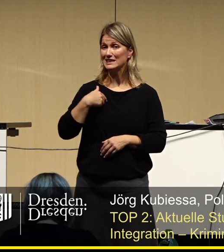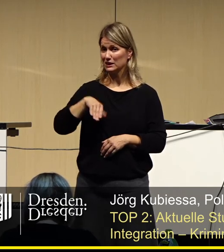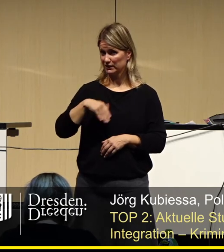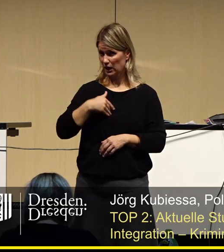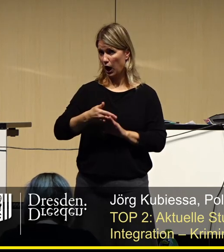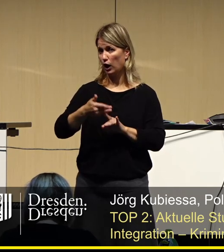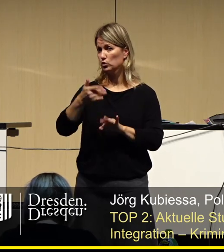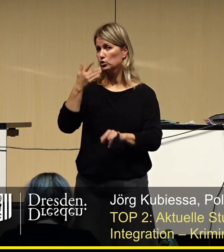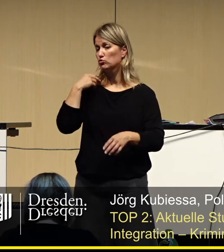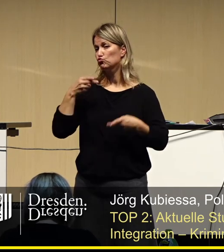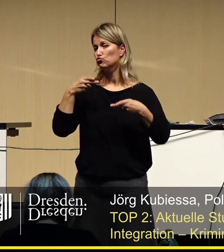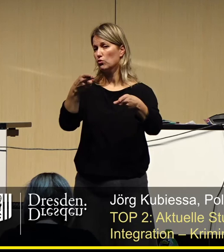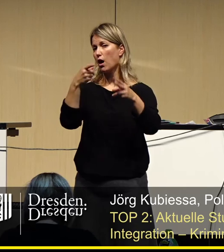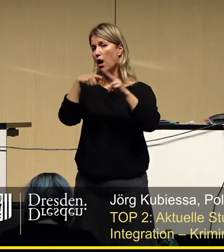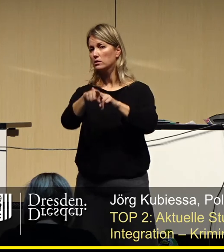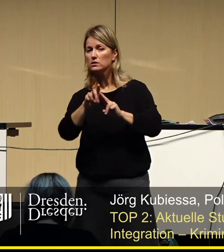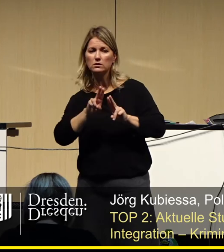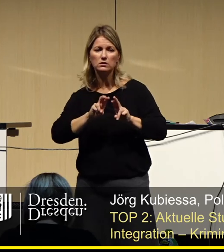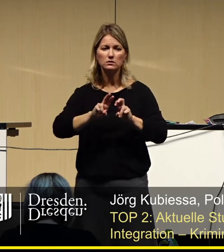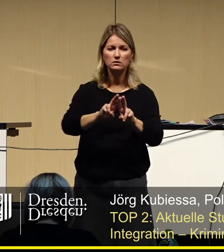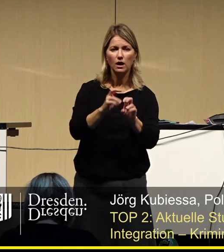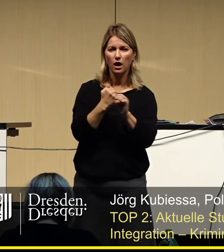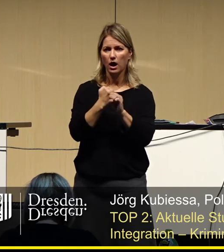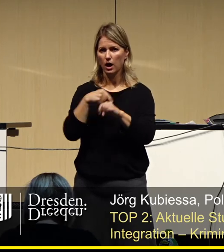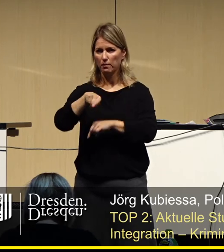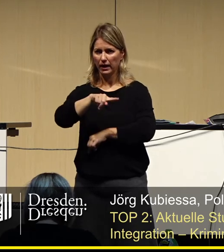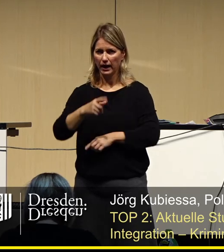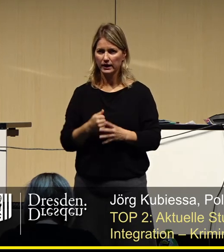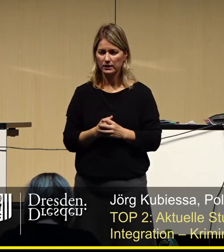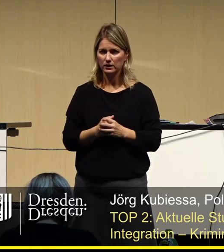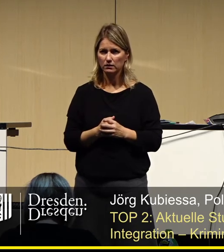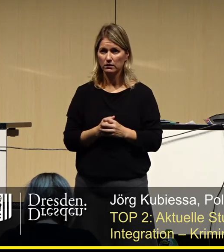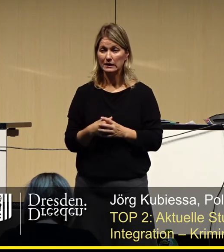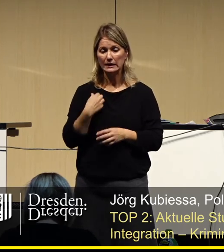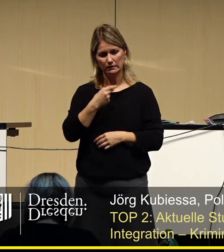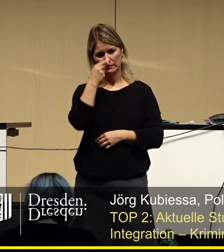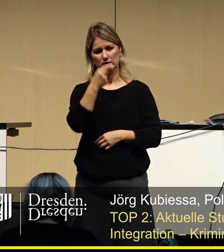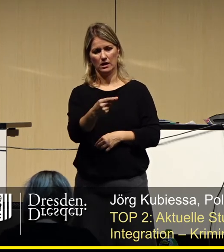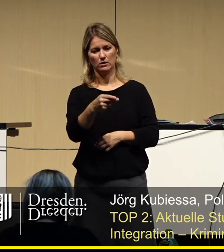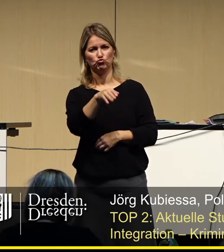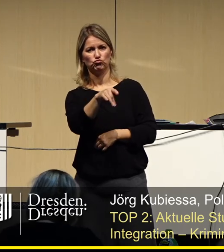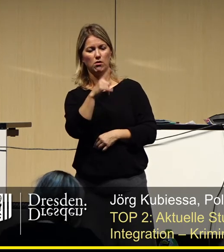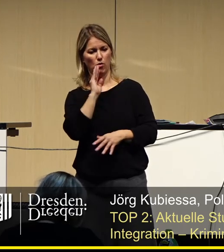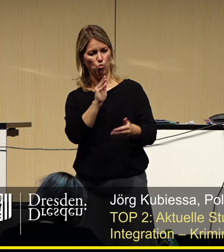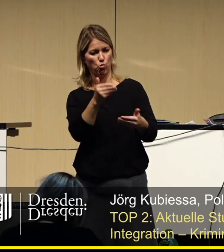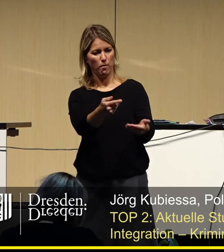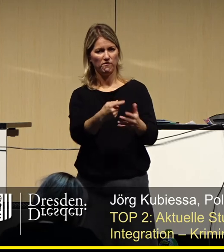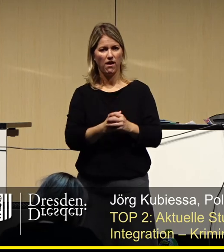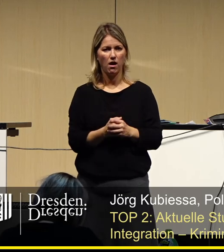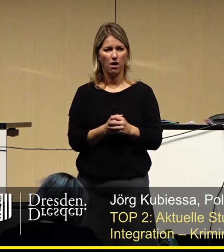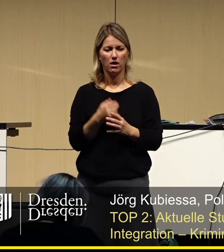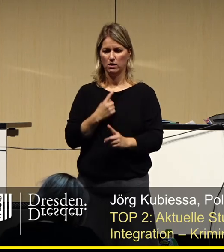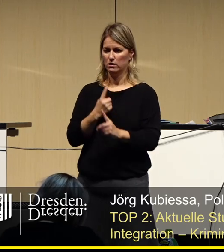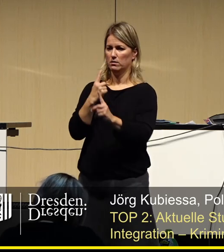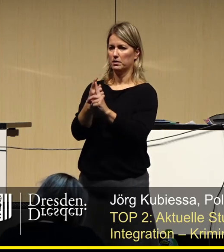gearbeitet, ich habe ermittelt, ich habe Opfer erlebt, ich habe Tatverdächtige